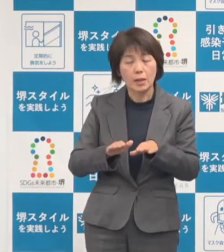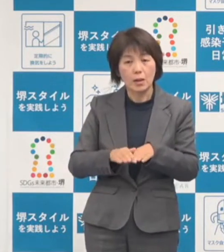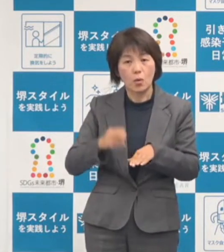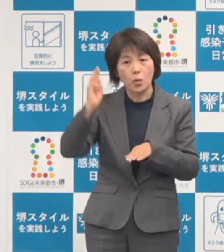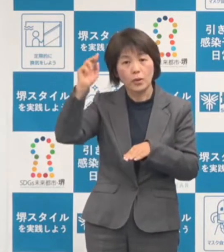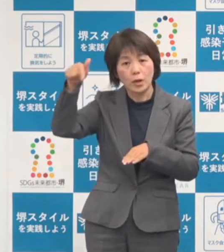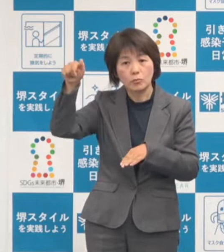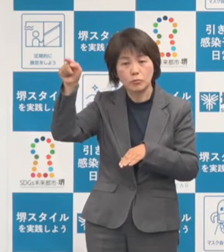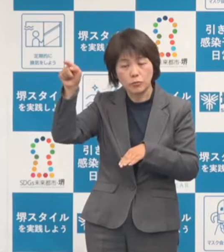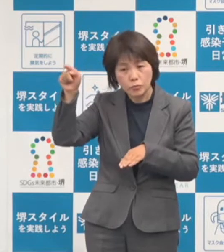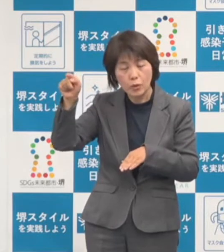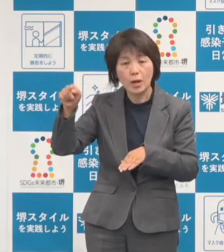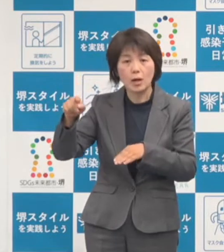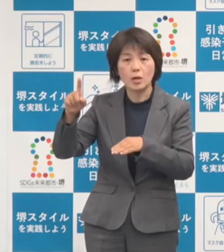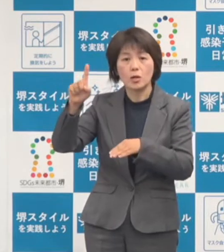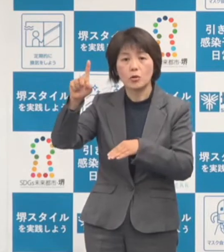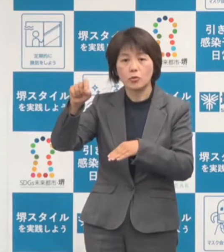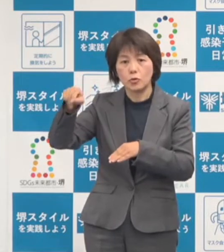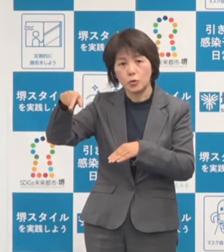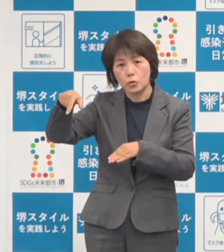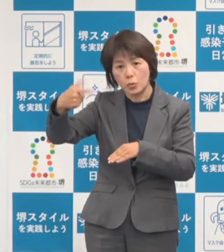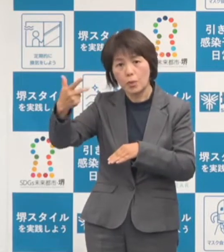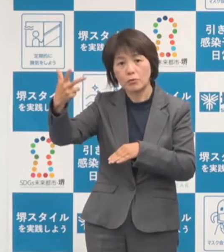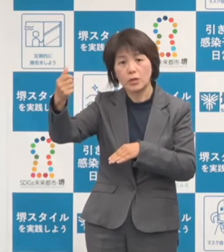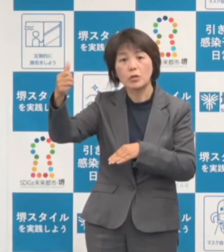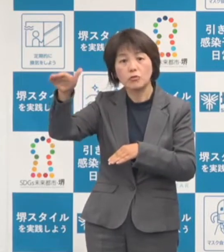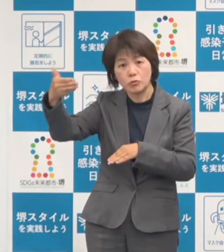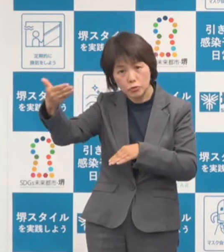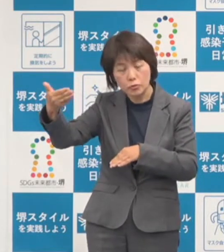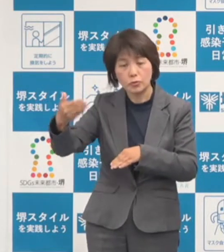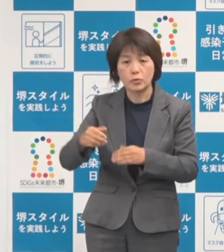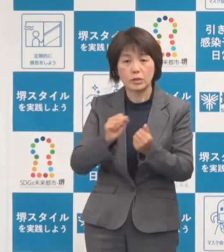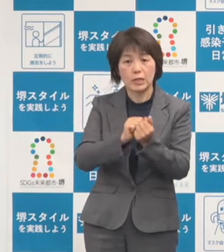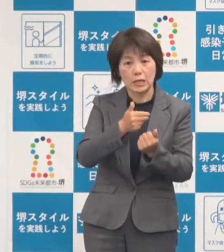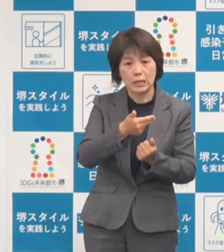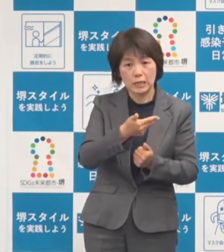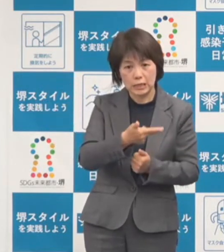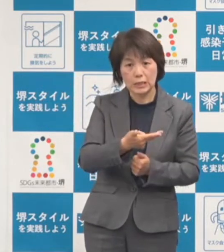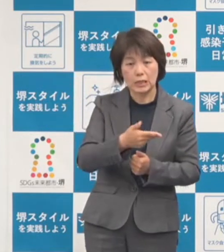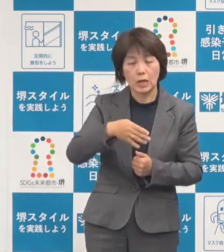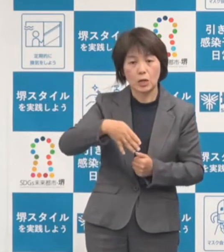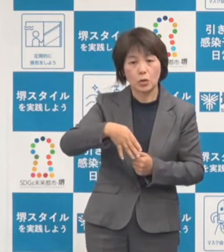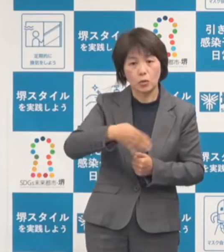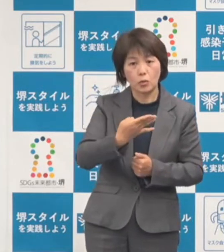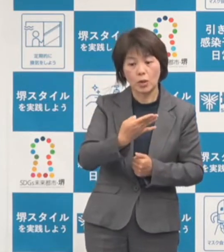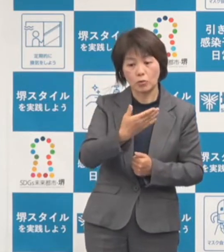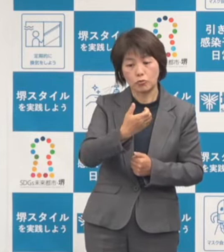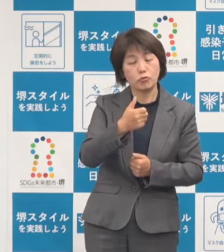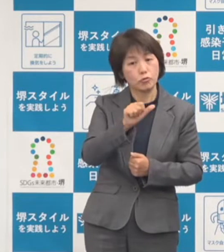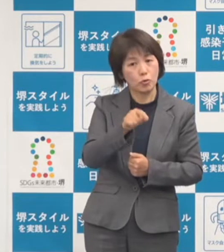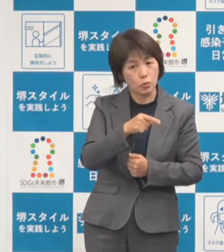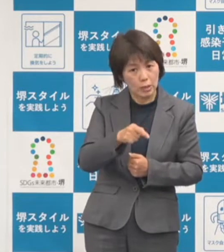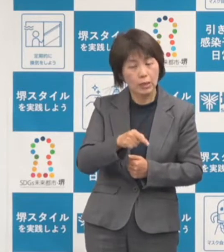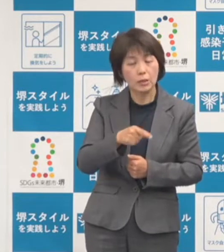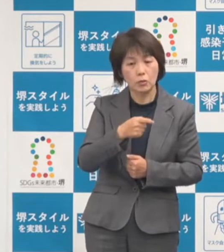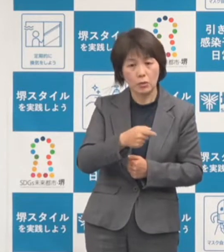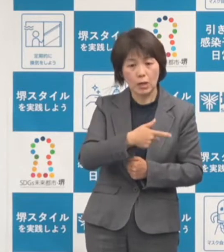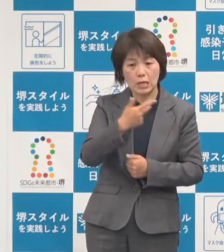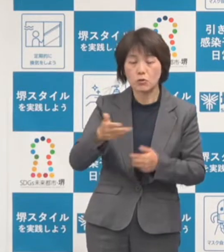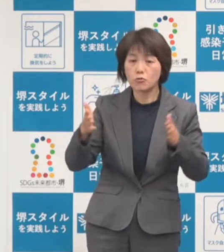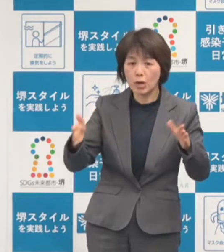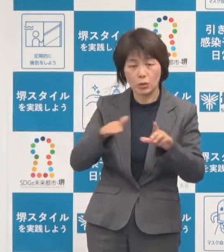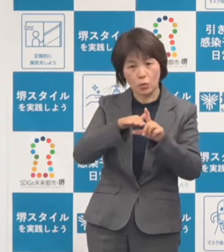大阪府が10万人あたり679人、そして堺市が495人、1週間の平均です。こち